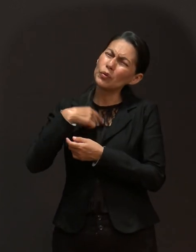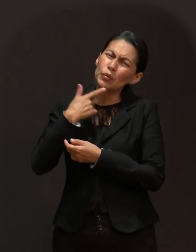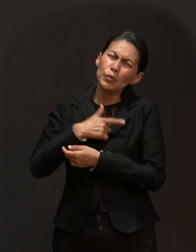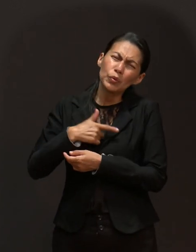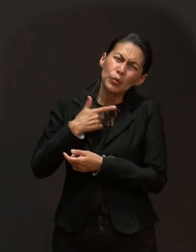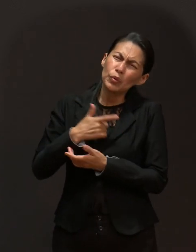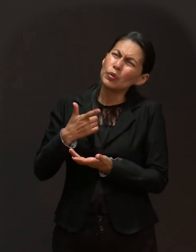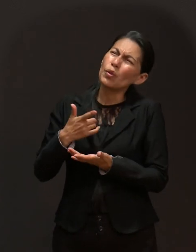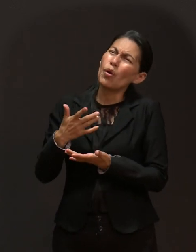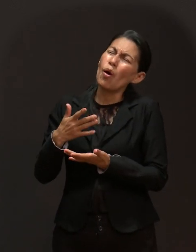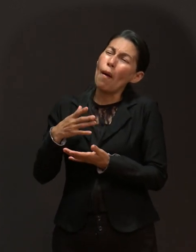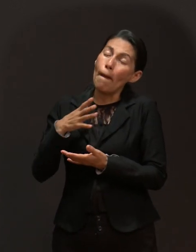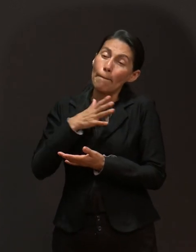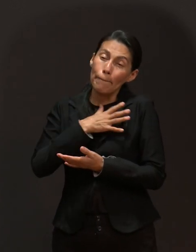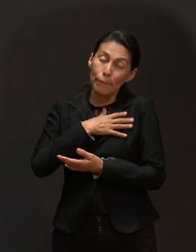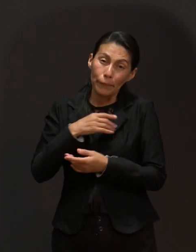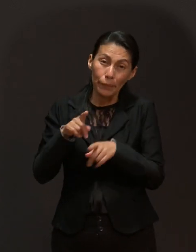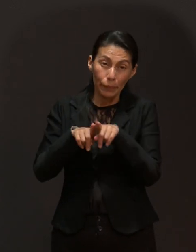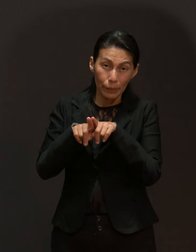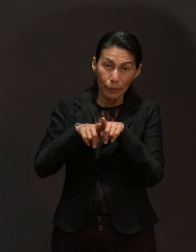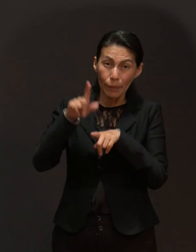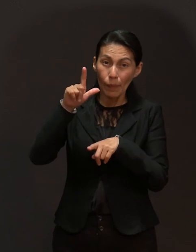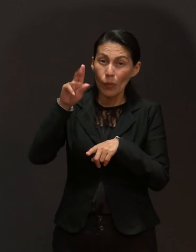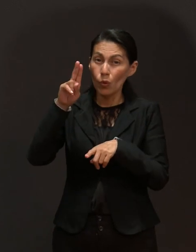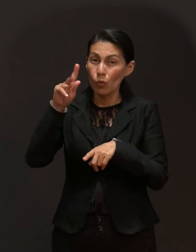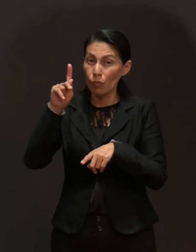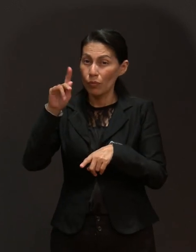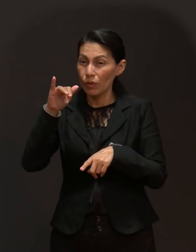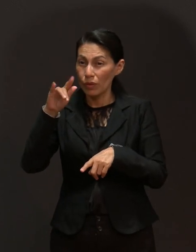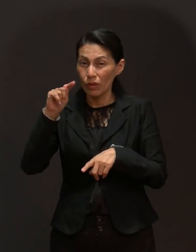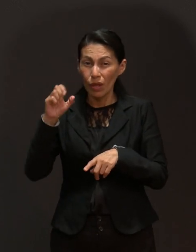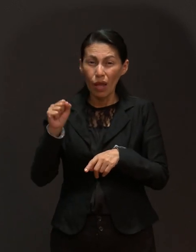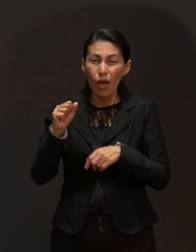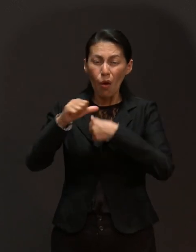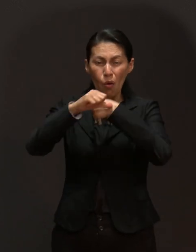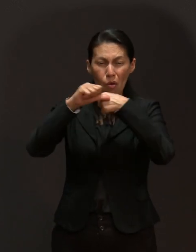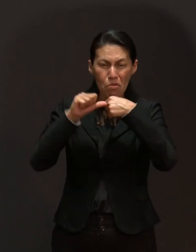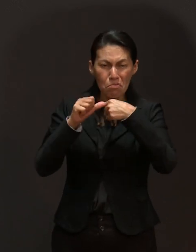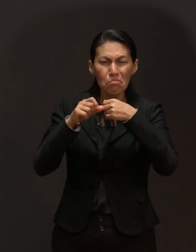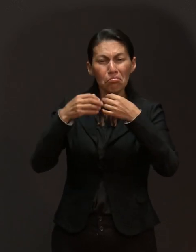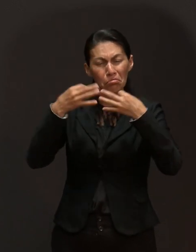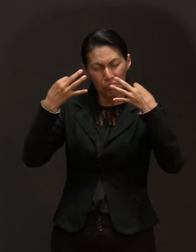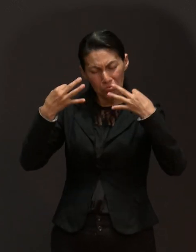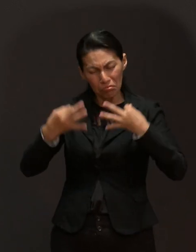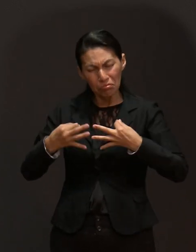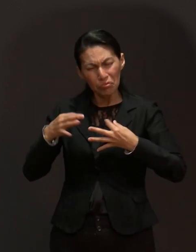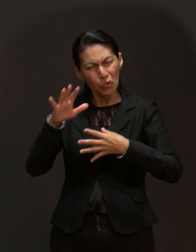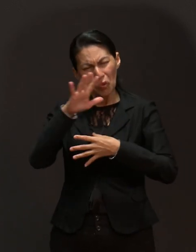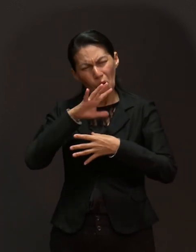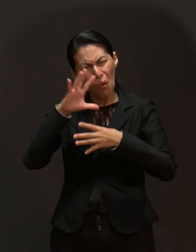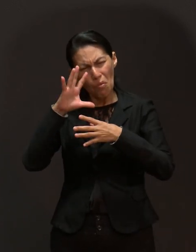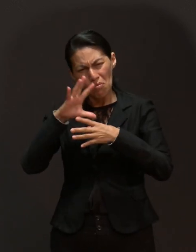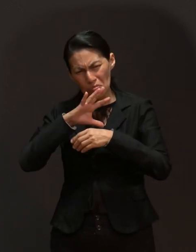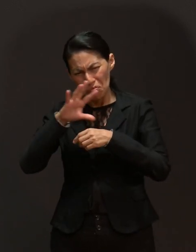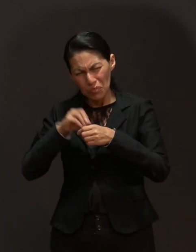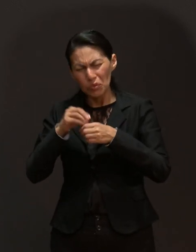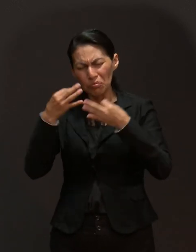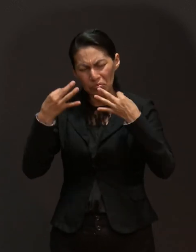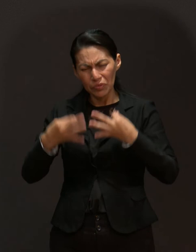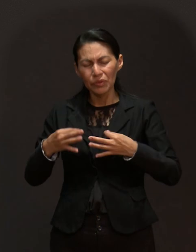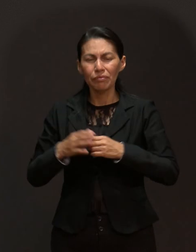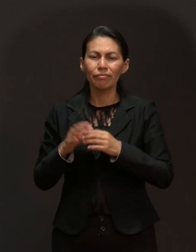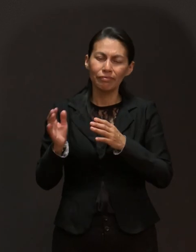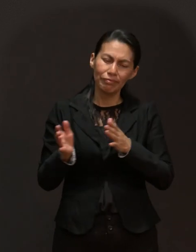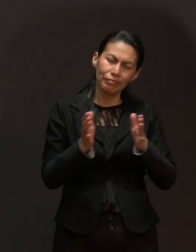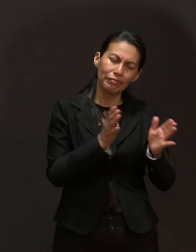de mi hermanita Lupita La operaron y todo salió bien Amén Gloria a Dios Lilian